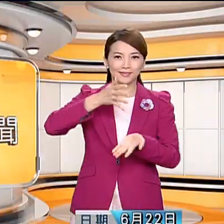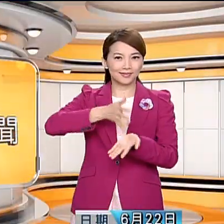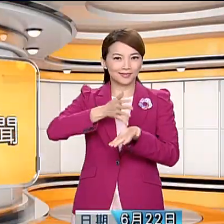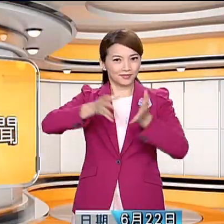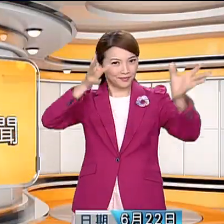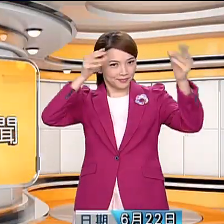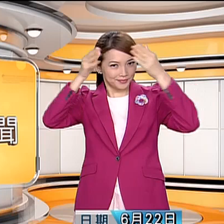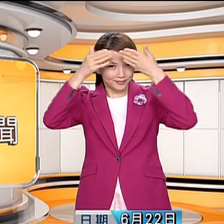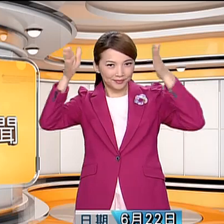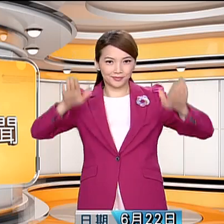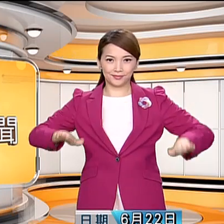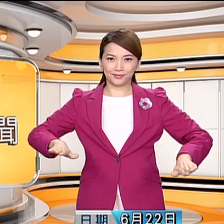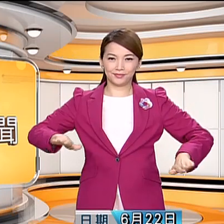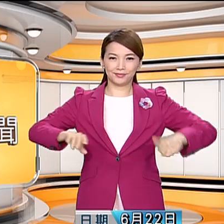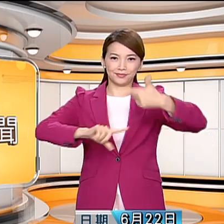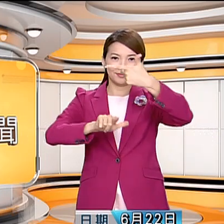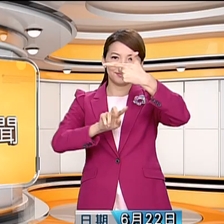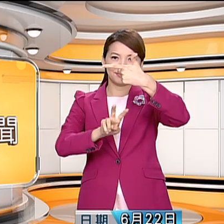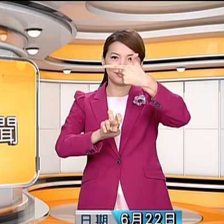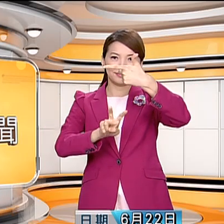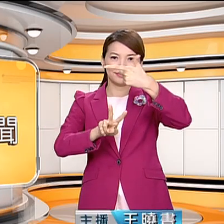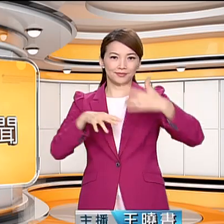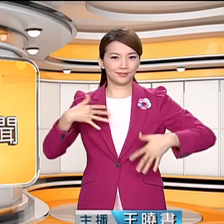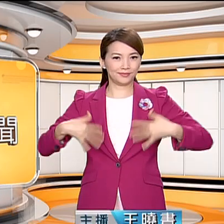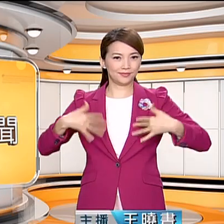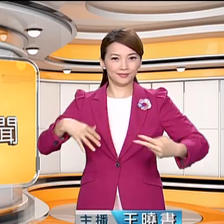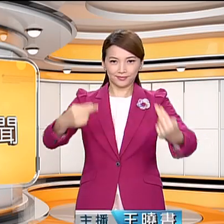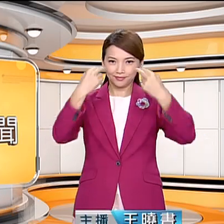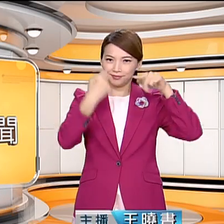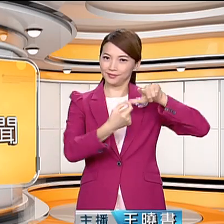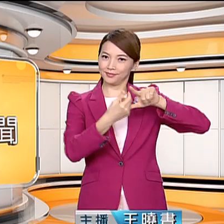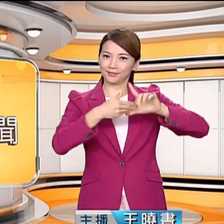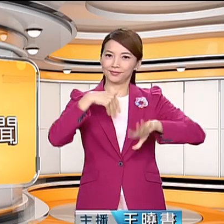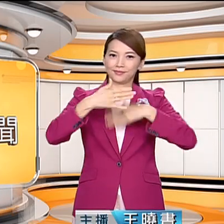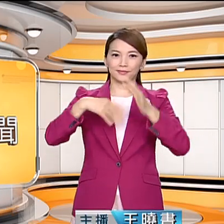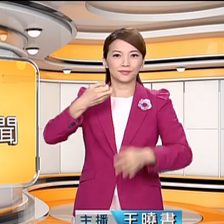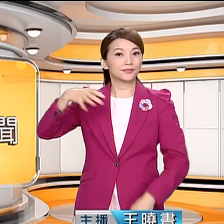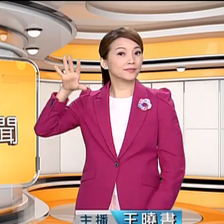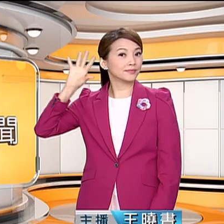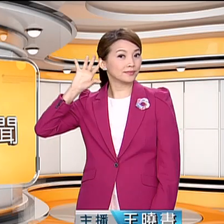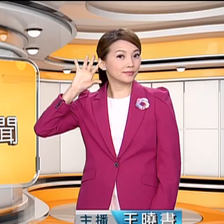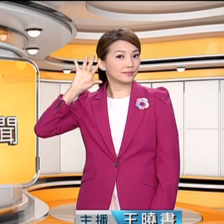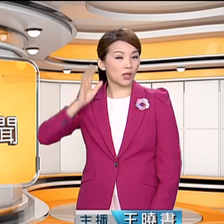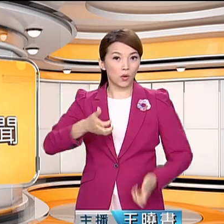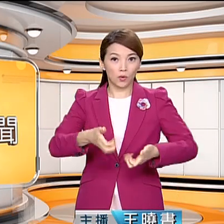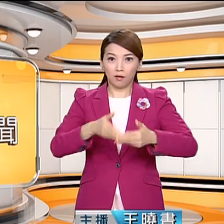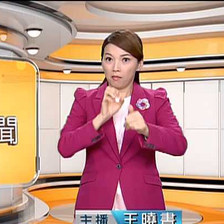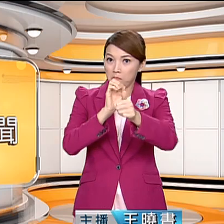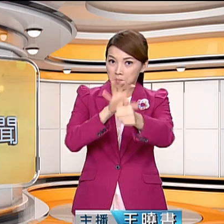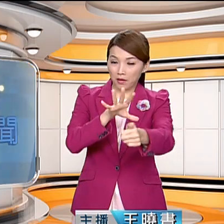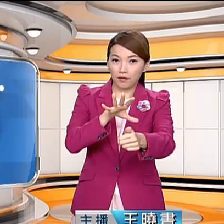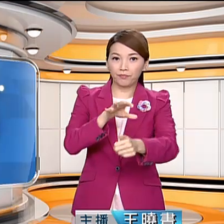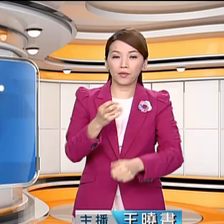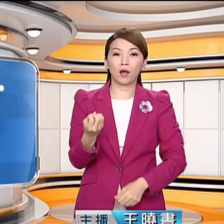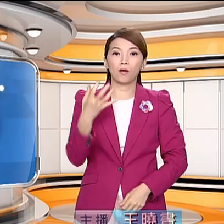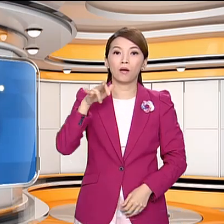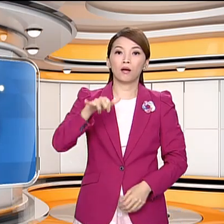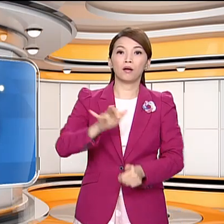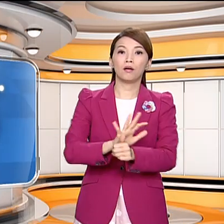看新闻开始也，欢迎收看今天6月22号的公视手语新闻。头条新闻来看，华